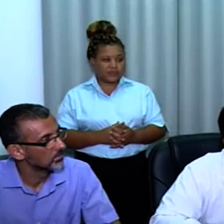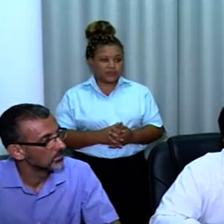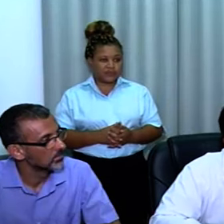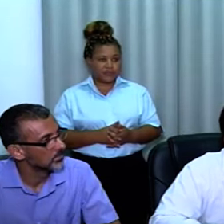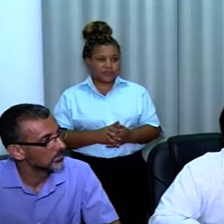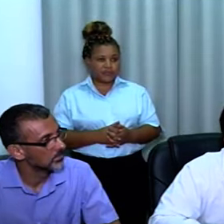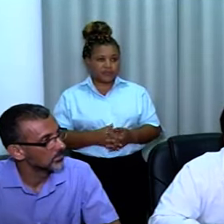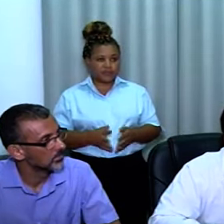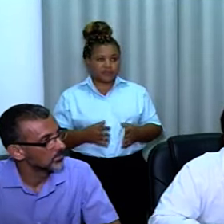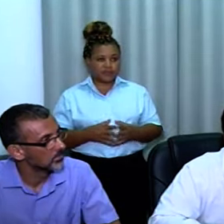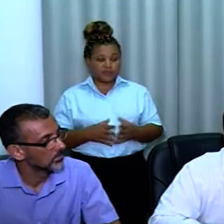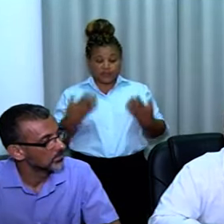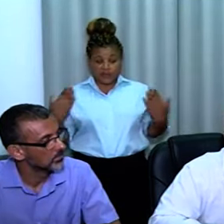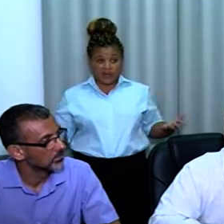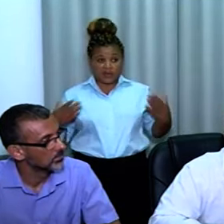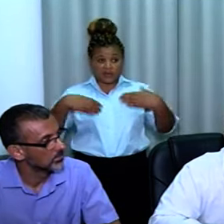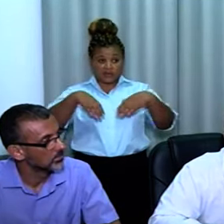now, ici.